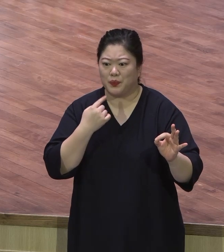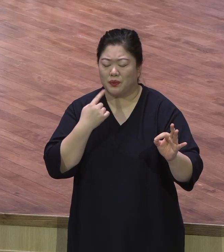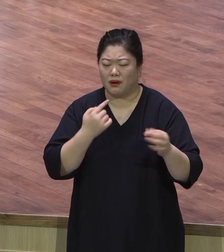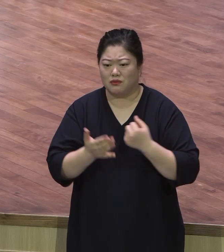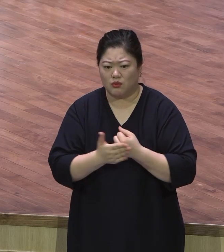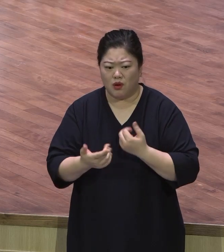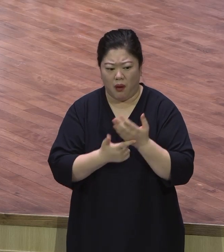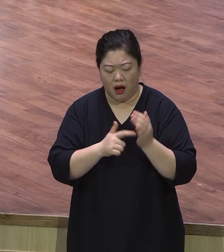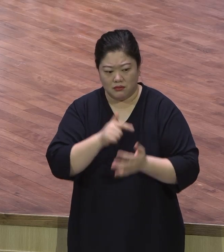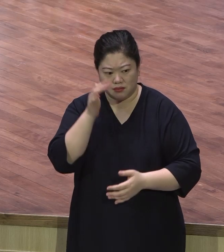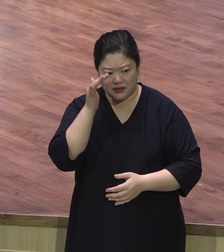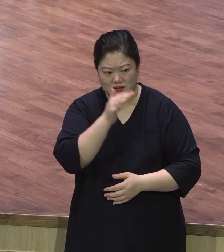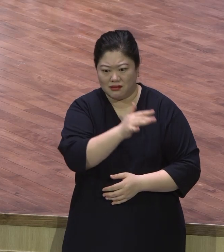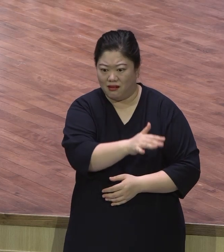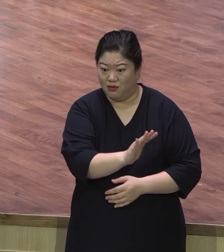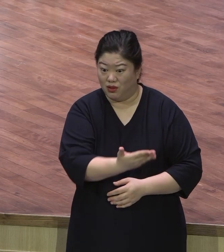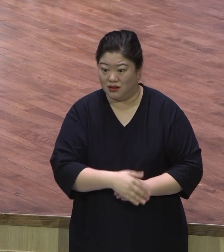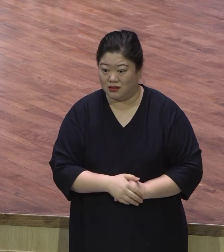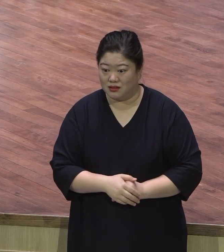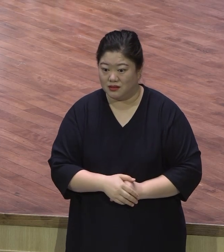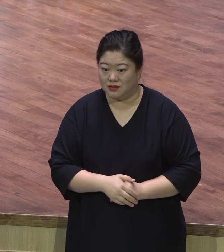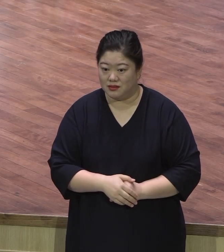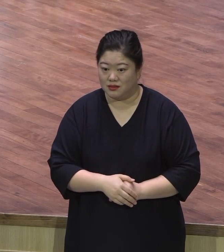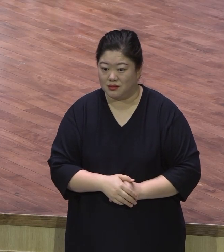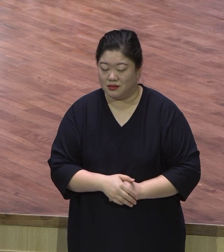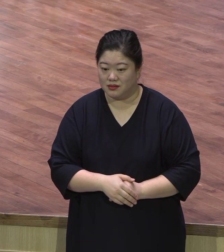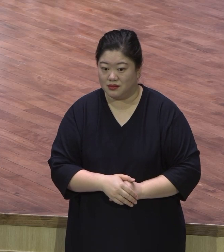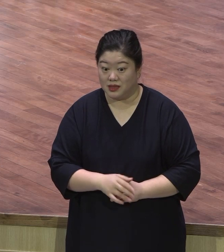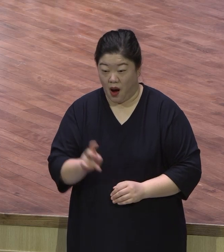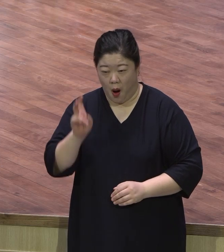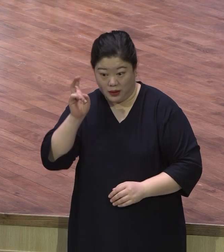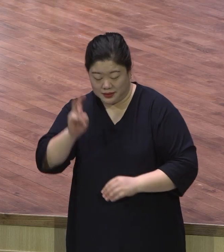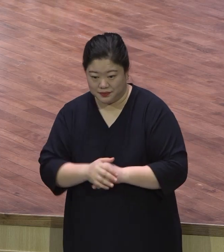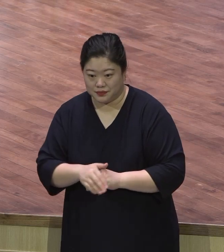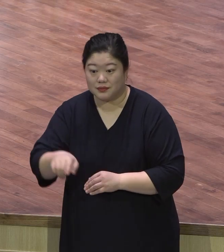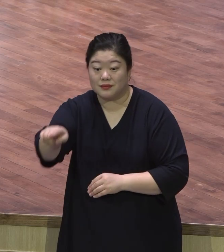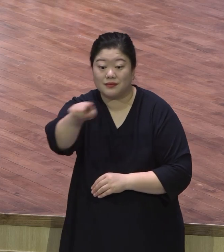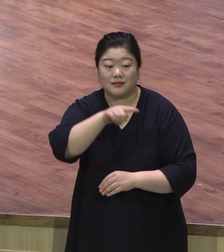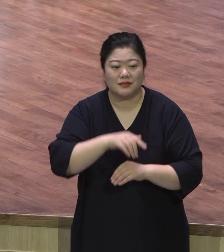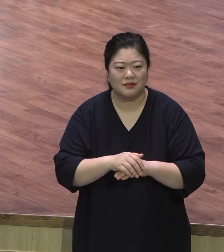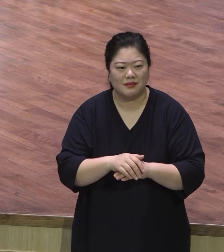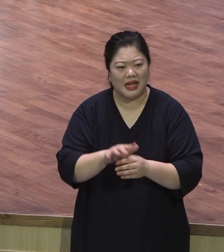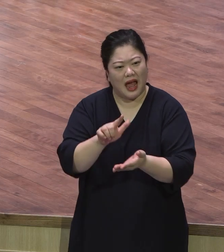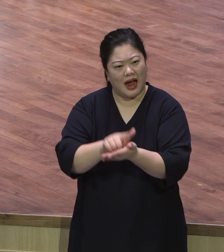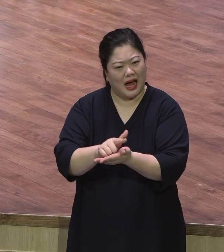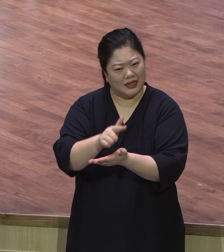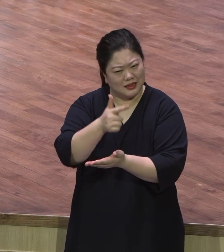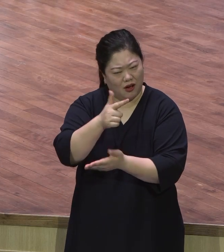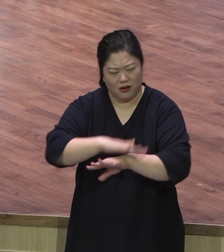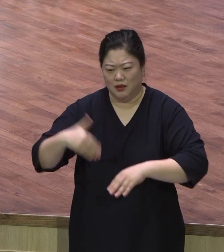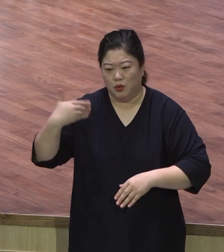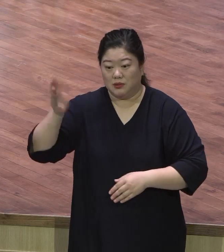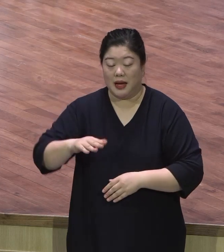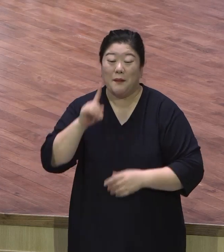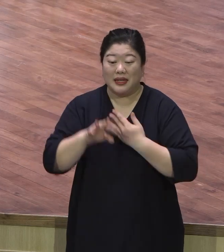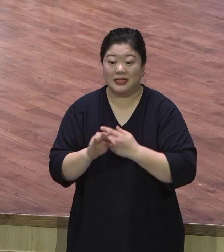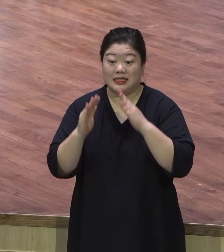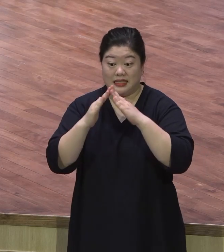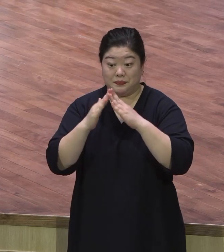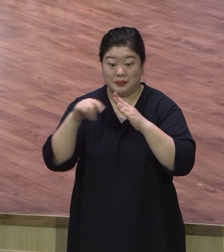있지요 보물 지금 여러분 혹시 우리 강서구에서 우리 예원교의 성교는 그런 시간도 있겠지만 집에 만약에